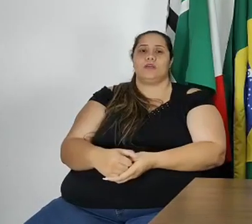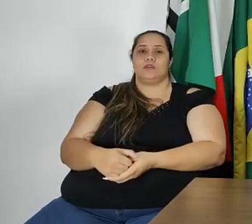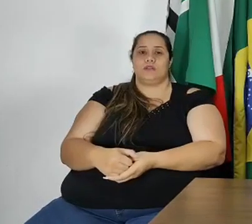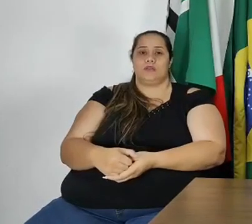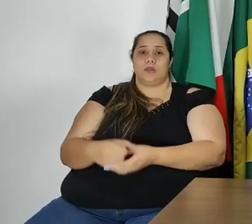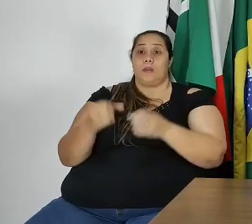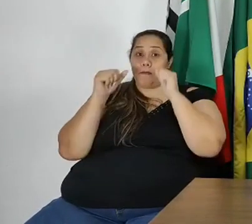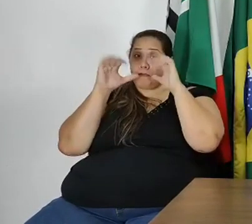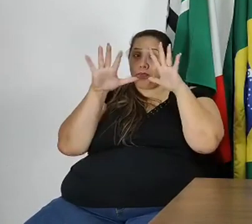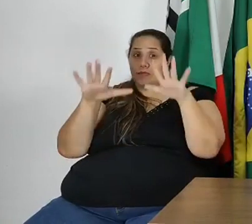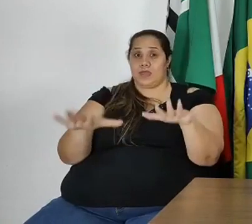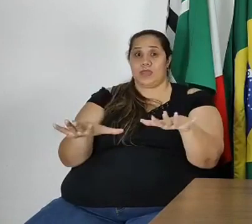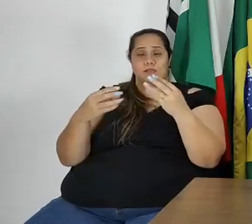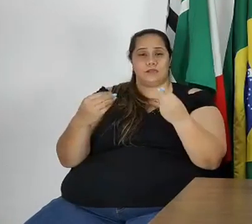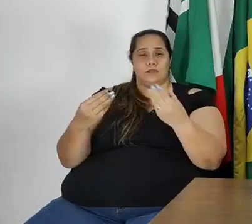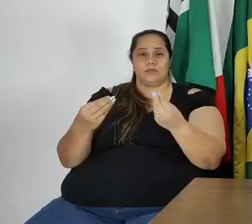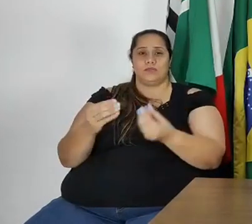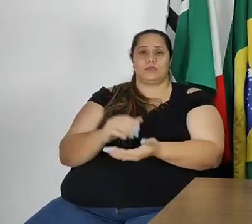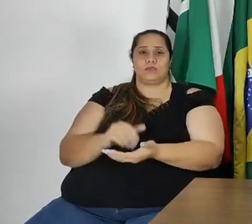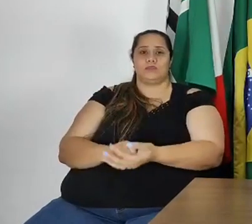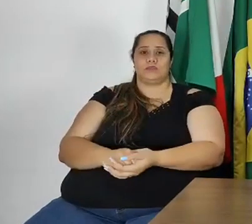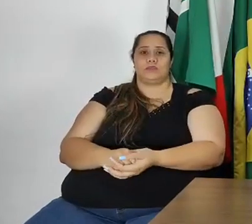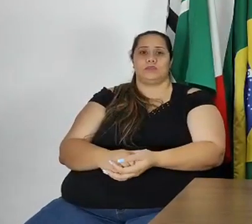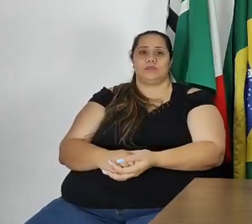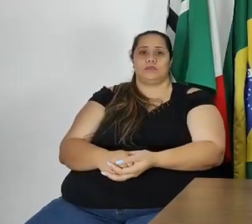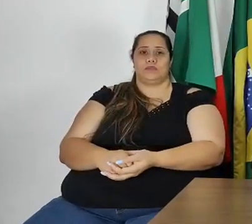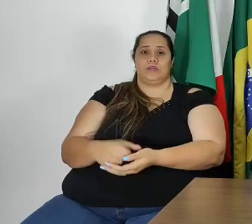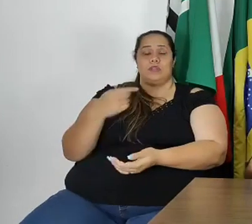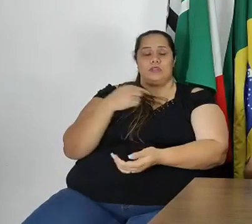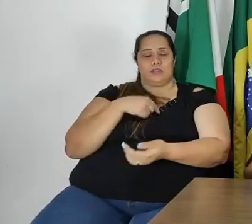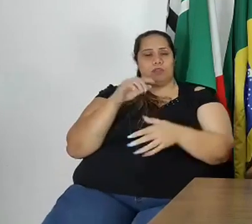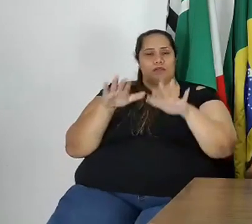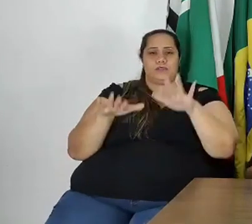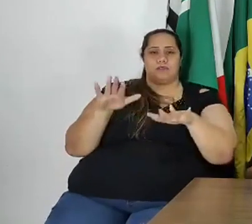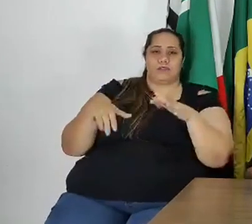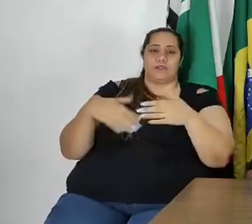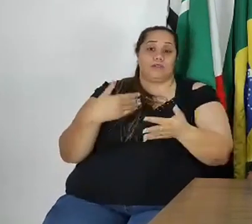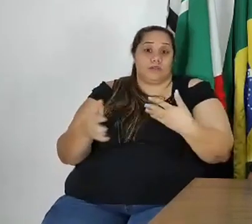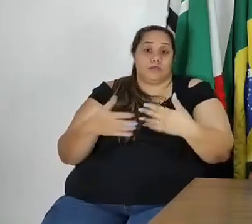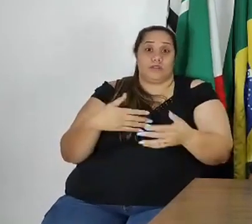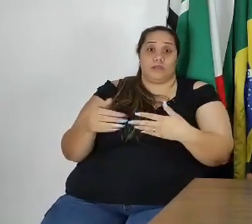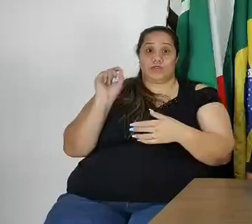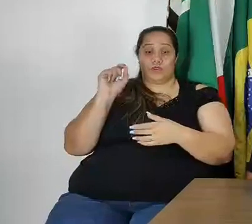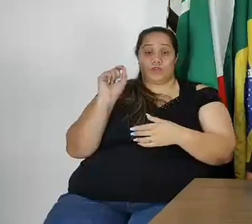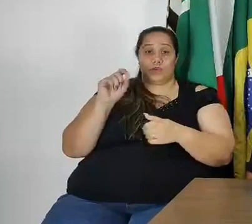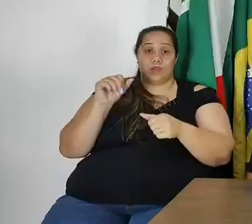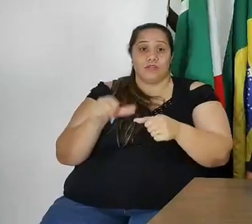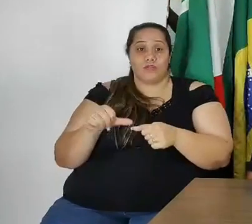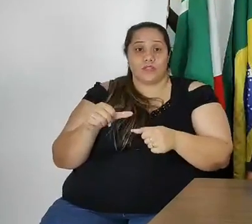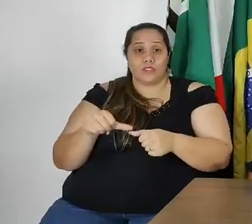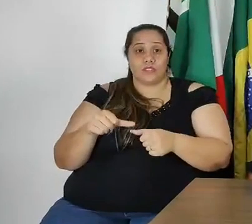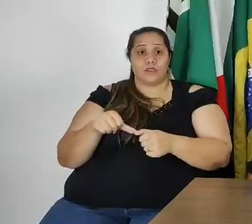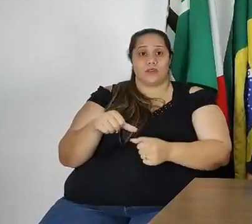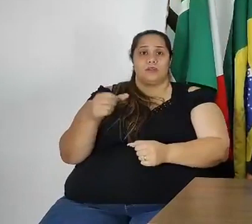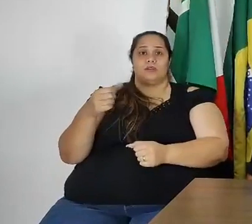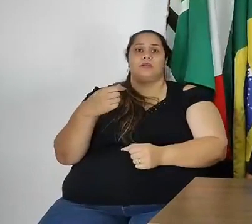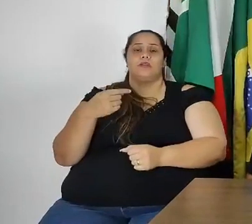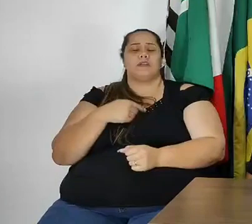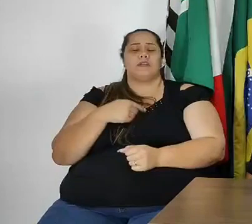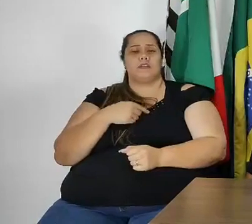momentos, tive dificuldade de não saber o que fazer, como guiar o meu filho. E eu pedi ajuda